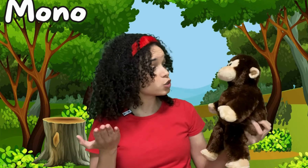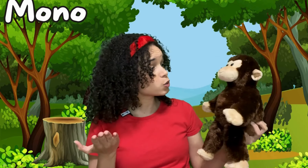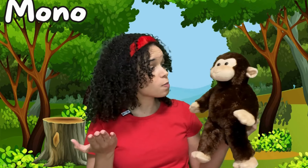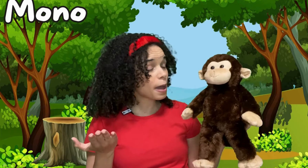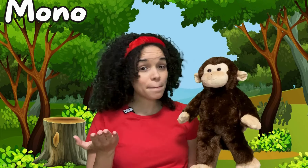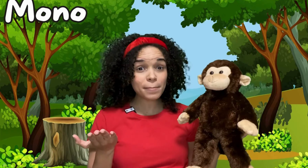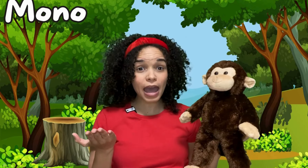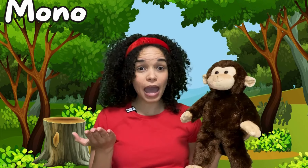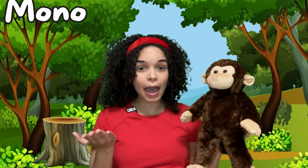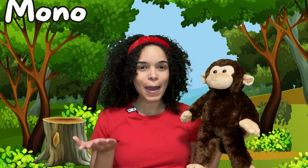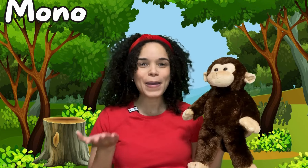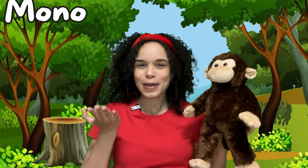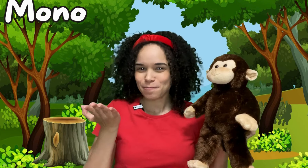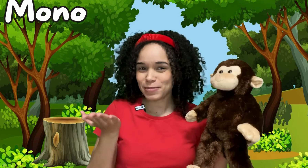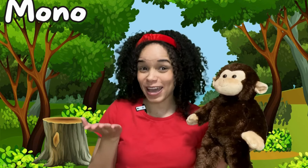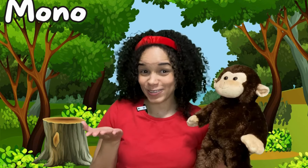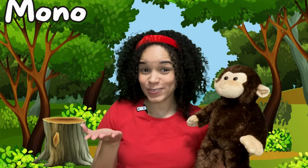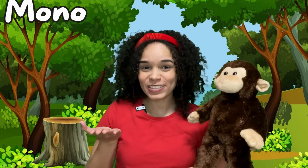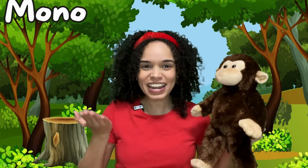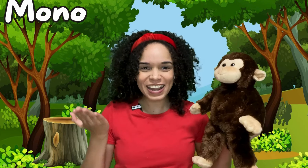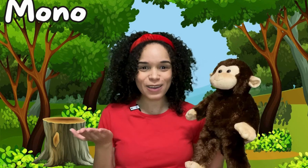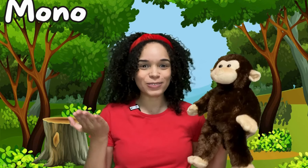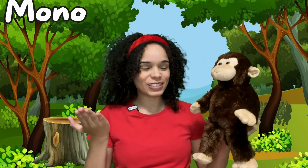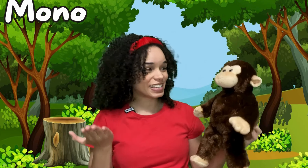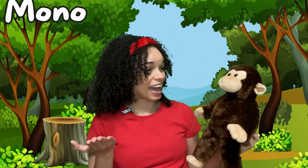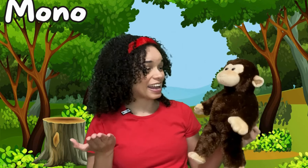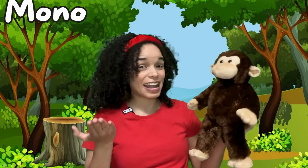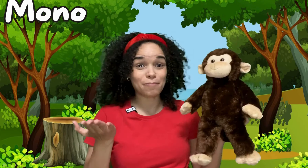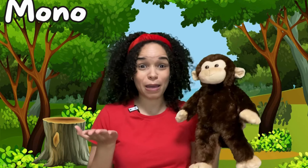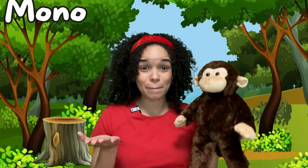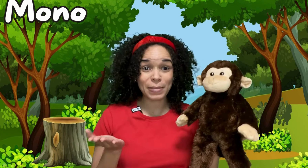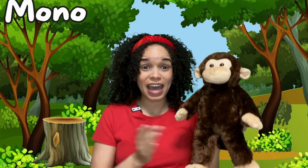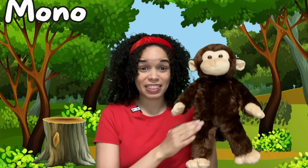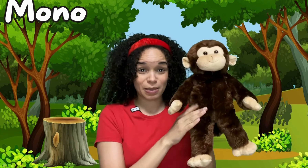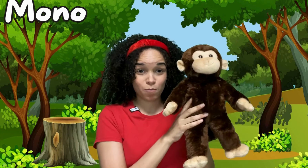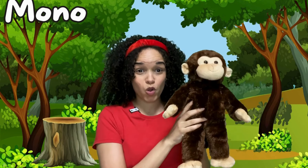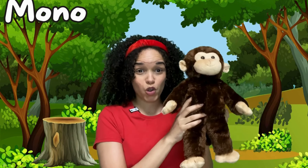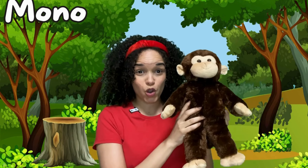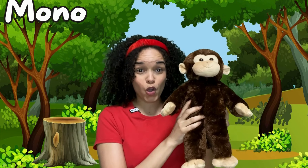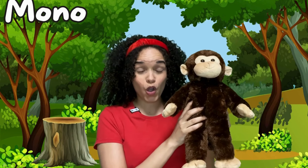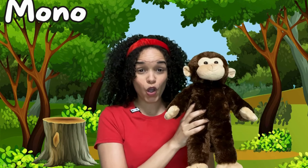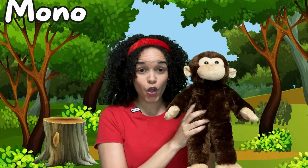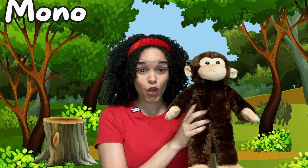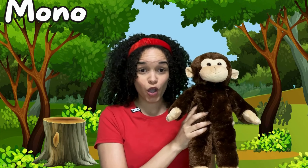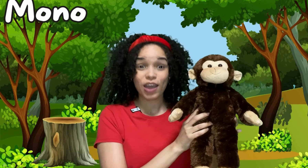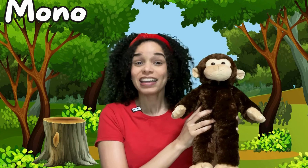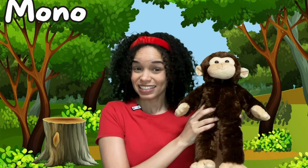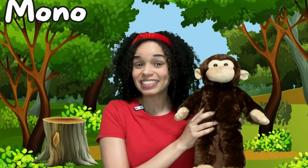su mamá me ayudan a buscar la mamá de mono